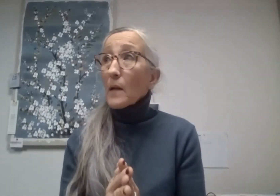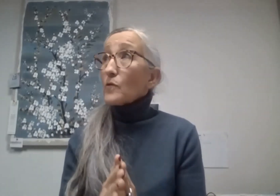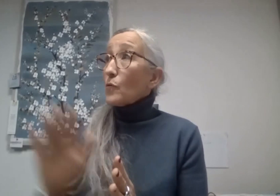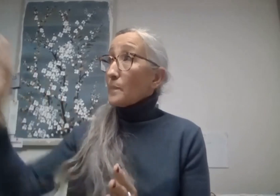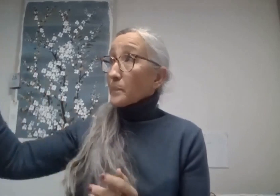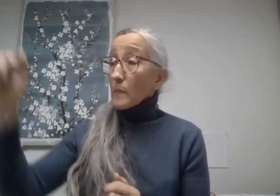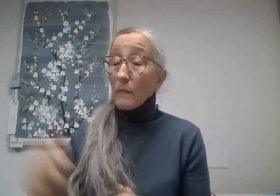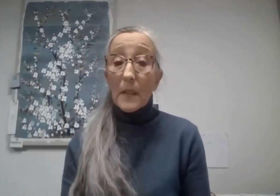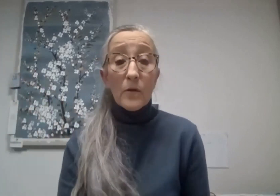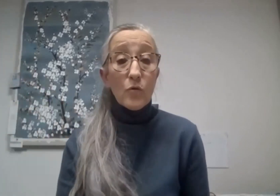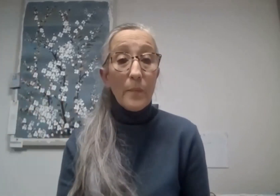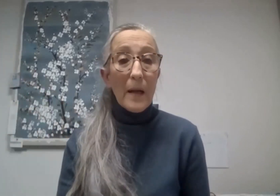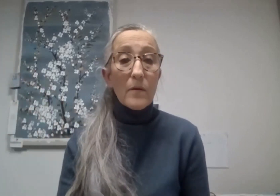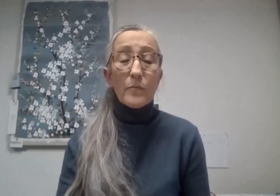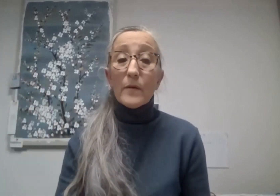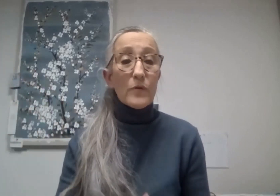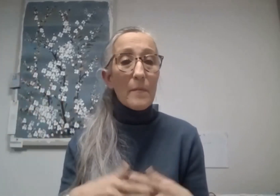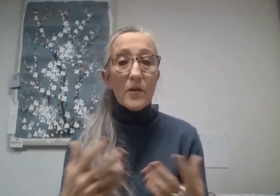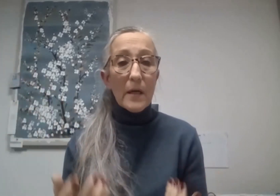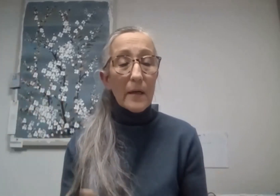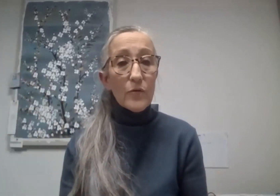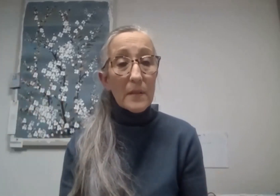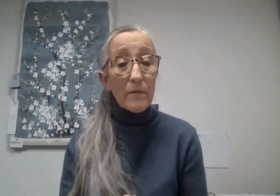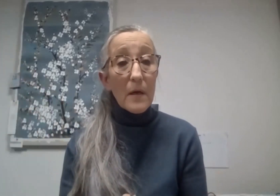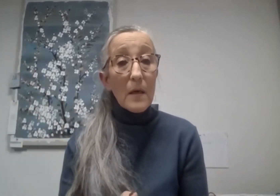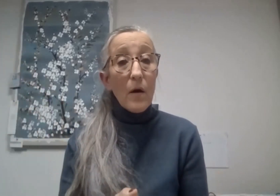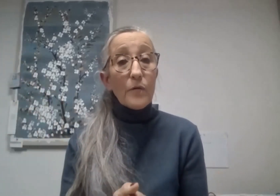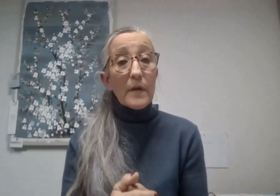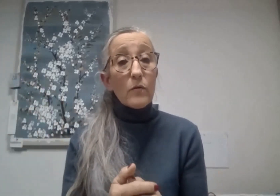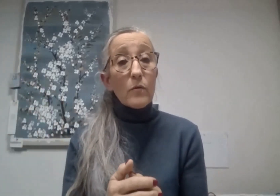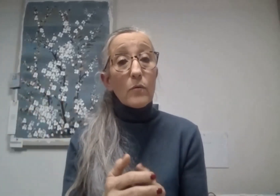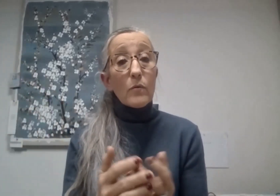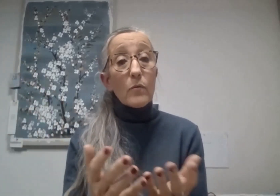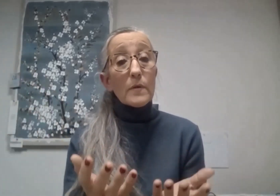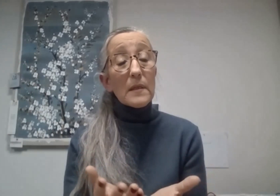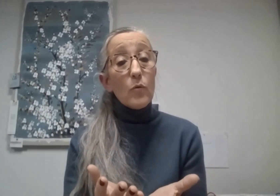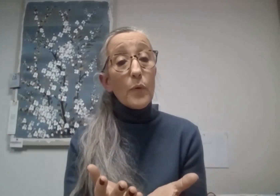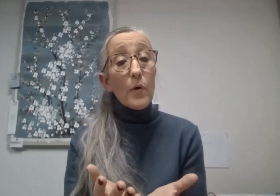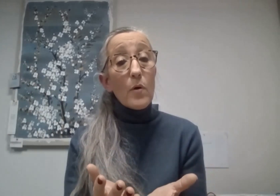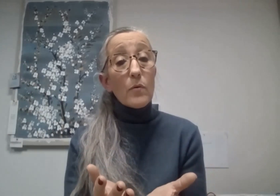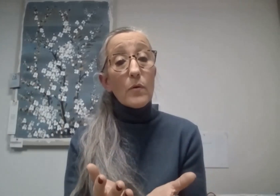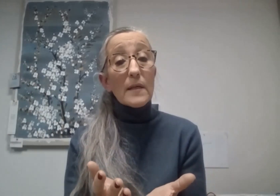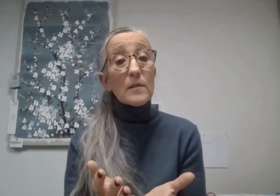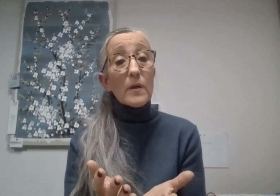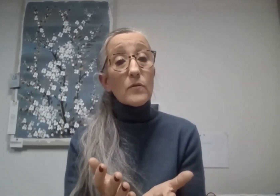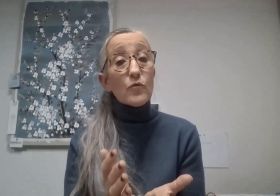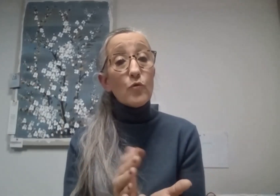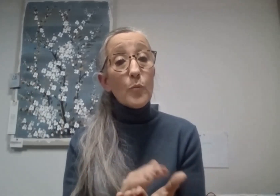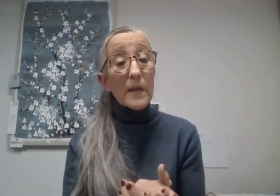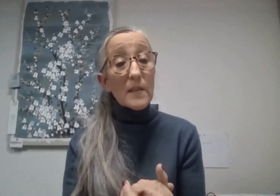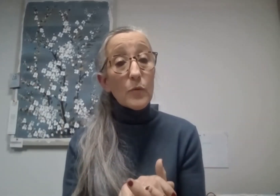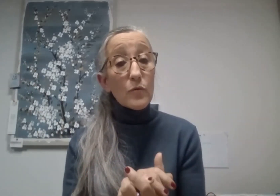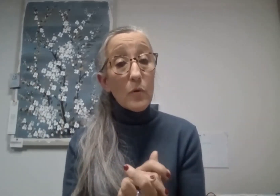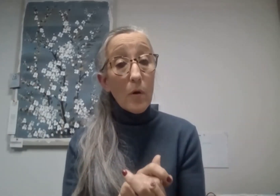quotidien lorsqu'on parle de démarche inclusive. En fait, si l'on prend la situation